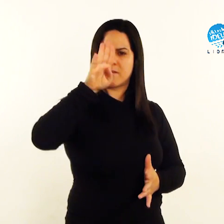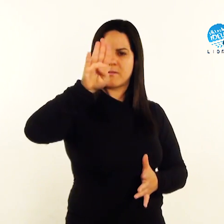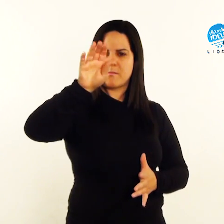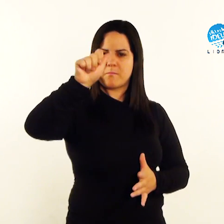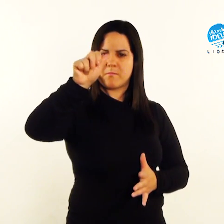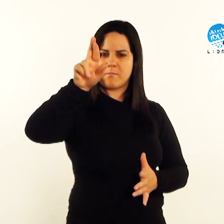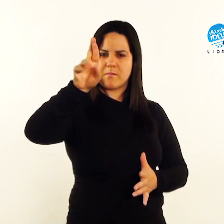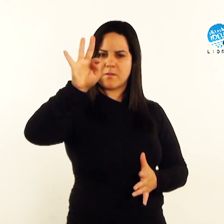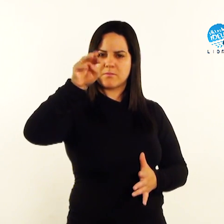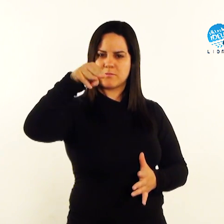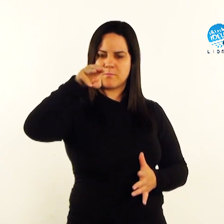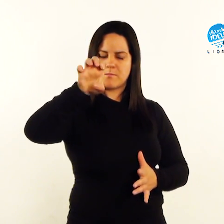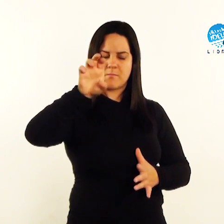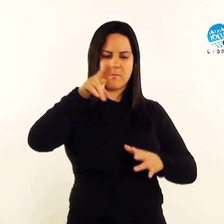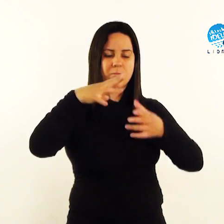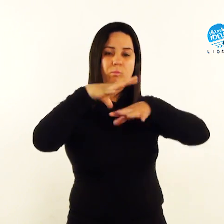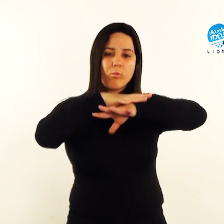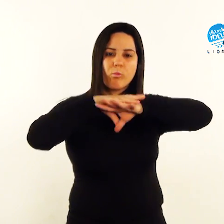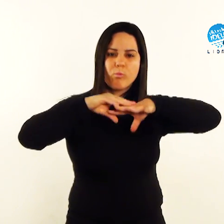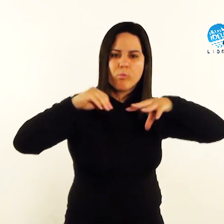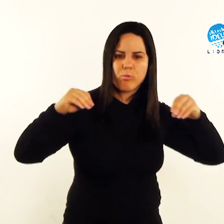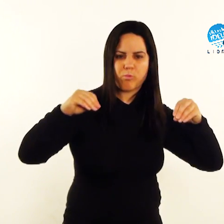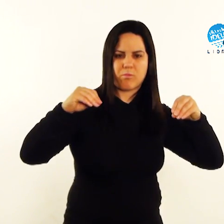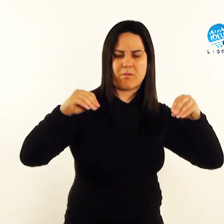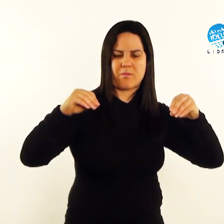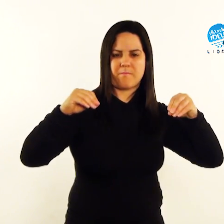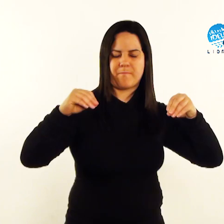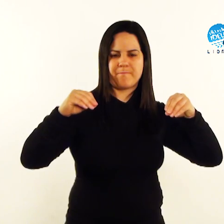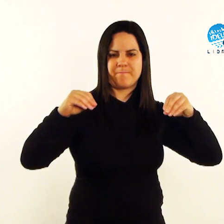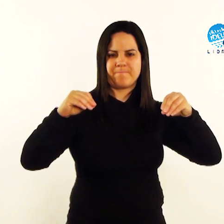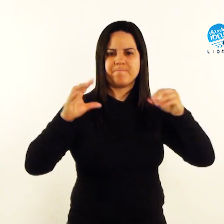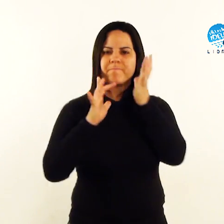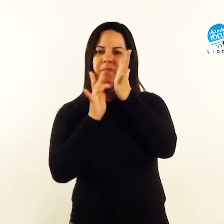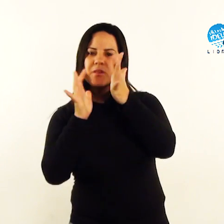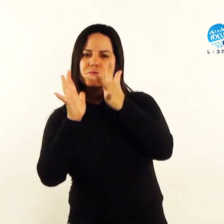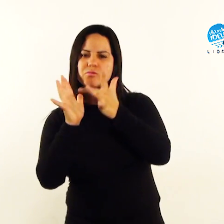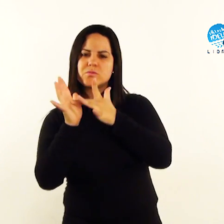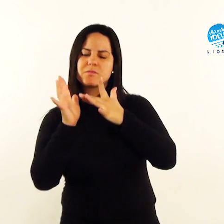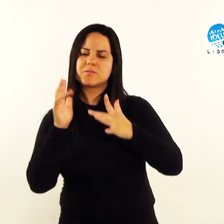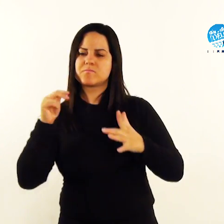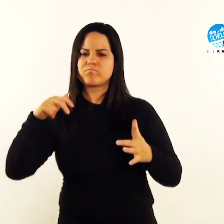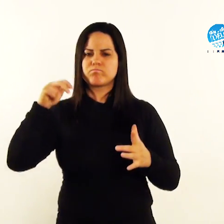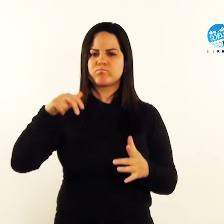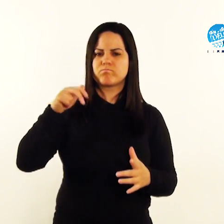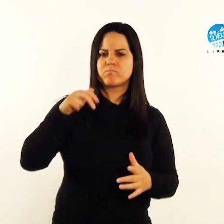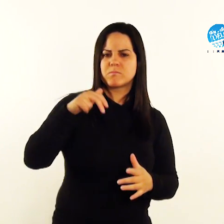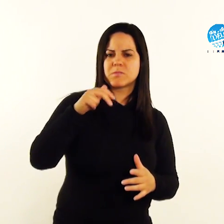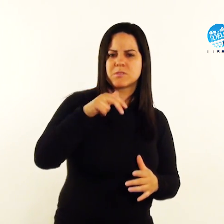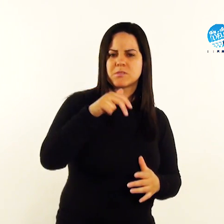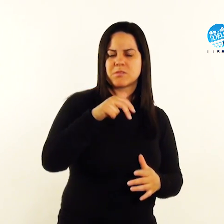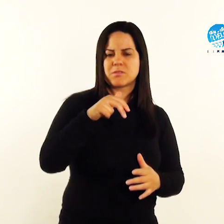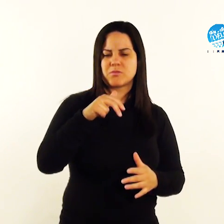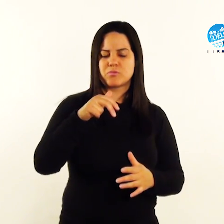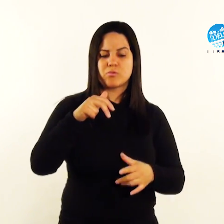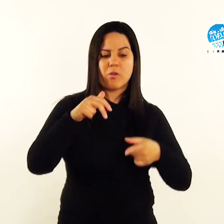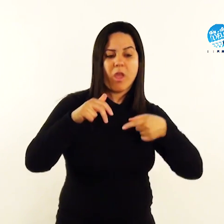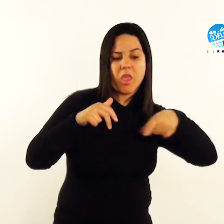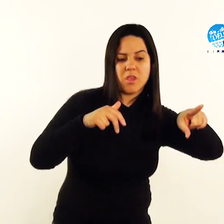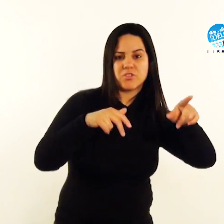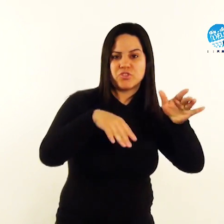Jesus estava indo na direção de Jericó, quando ele faz a cura de um cego, aquele homem que se